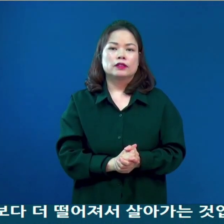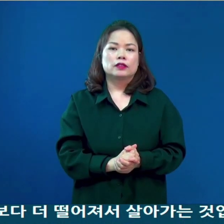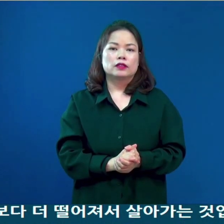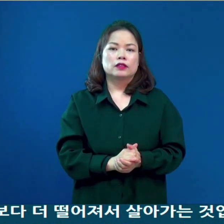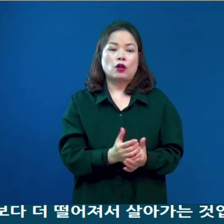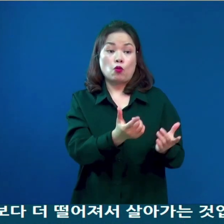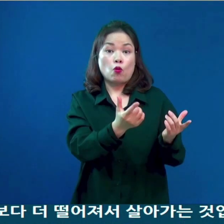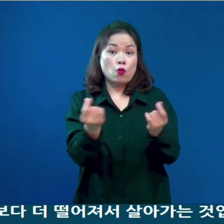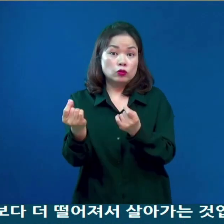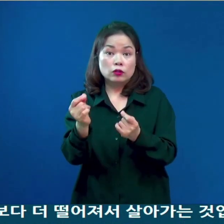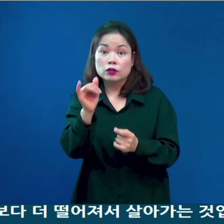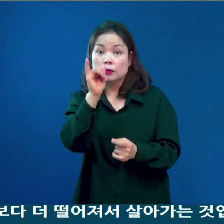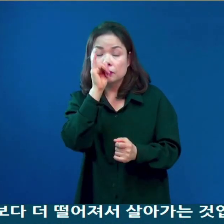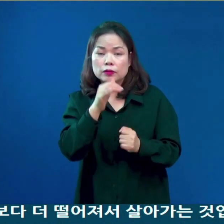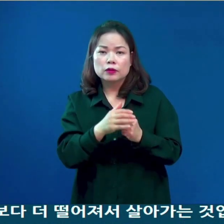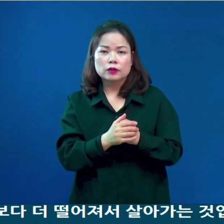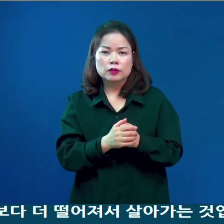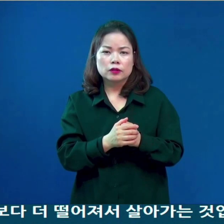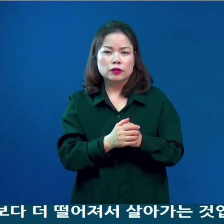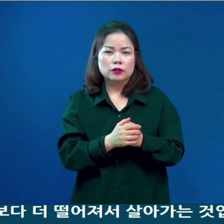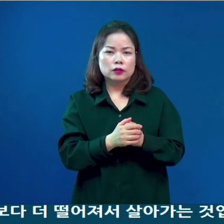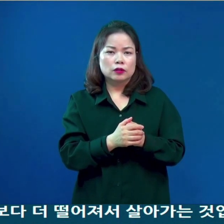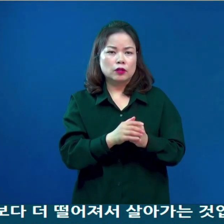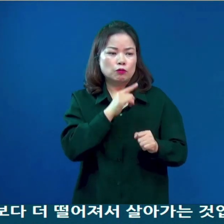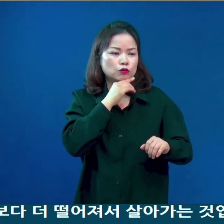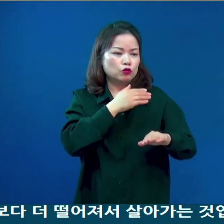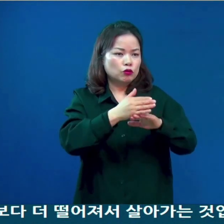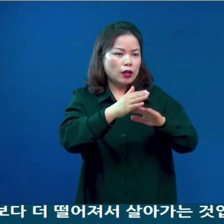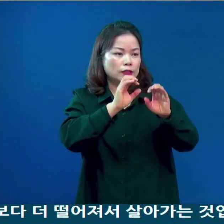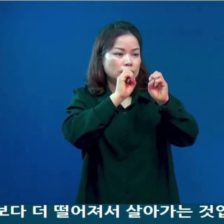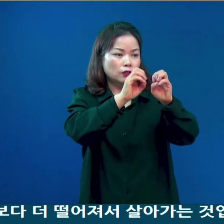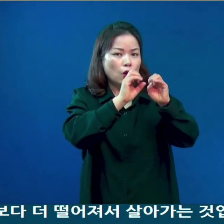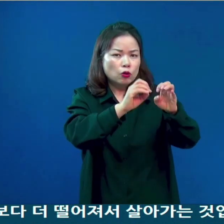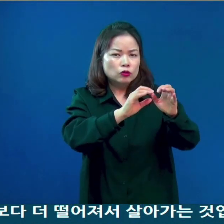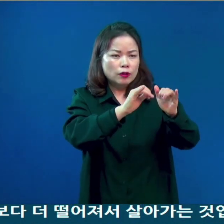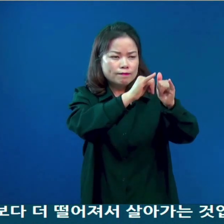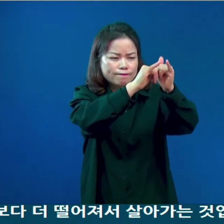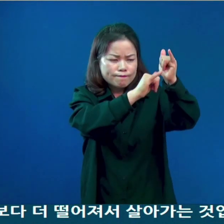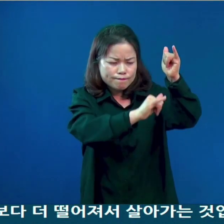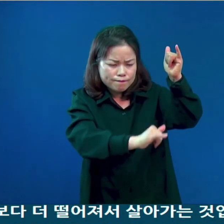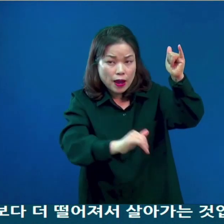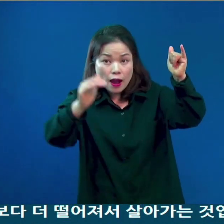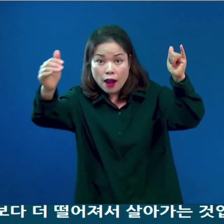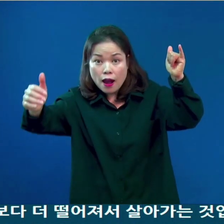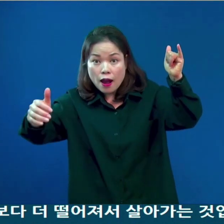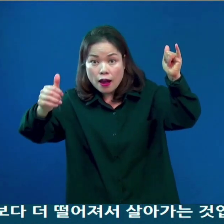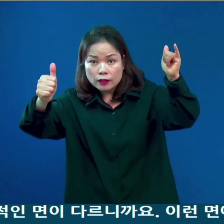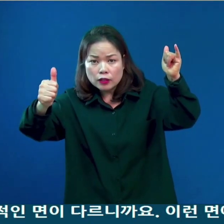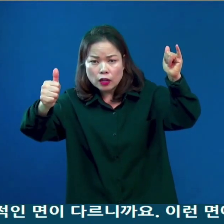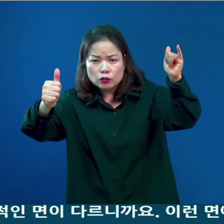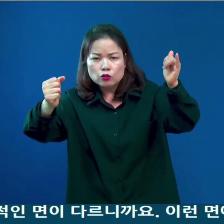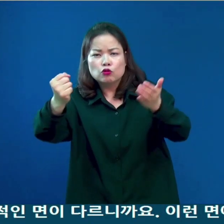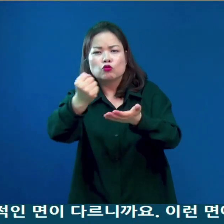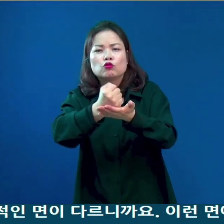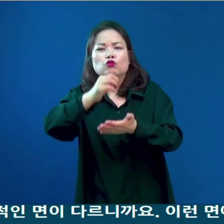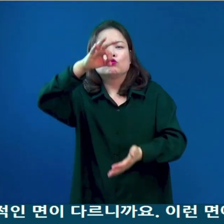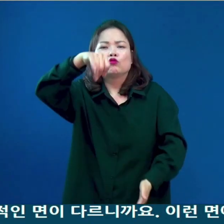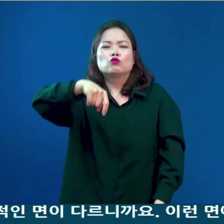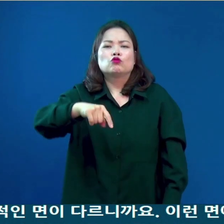공통점이 있어요. 제가 북한 선교를 이렇게 쭉 역사를 쭉 보니까 하나님이 운명을 가진